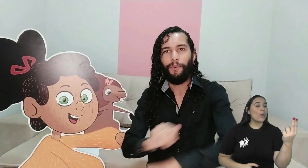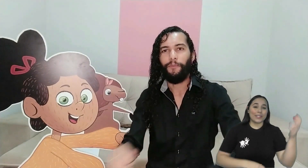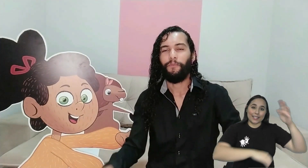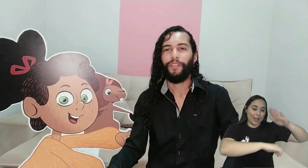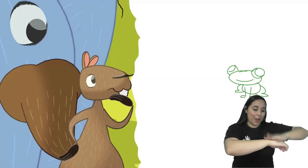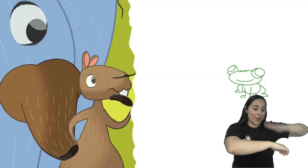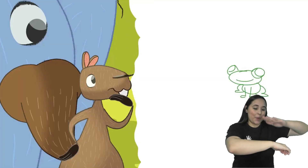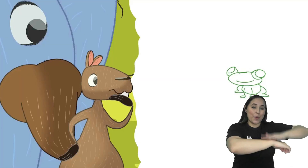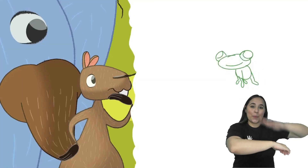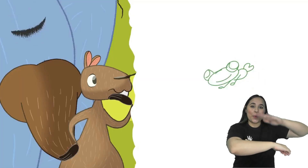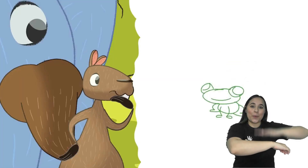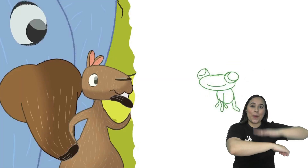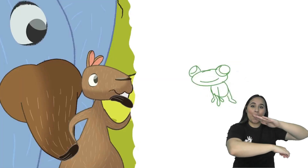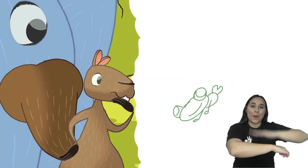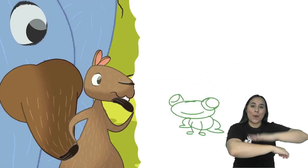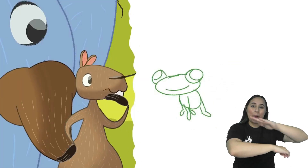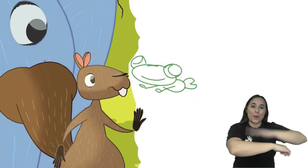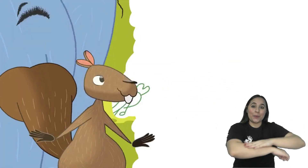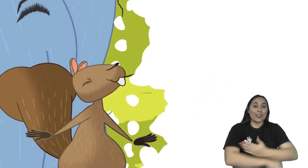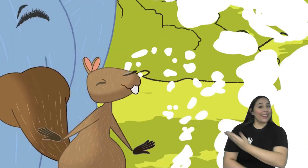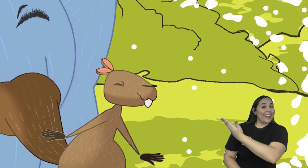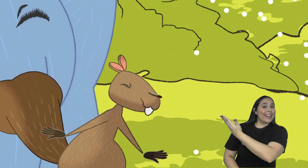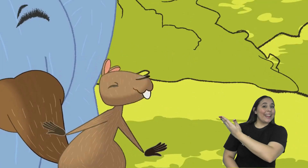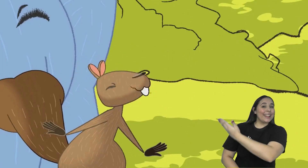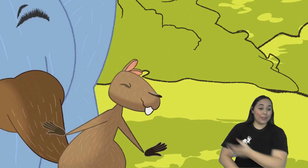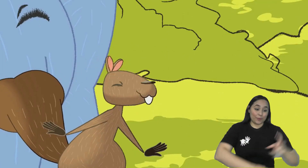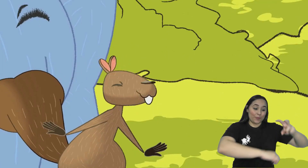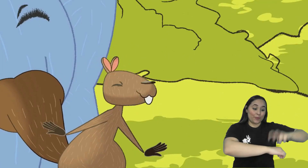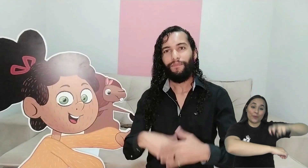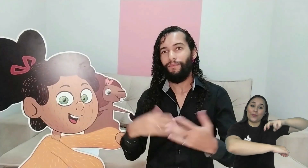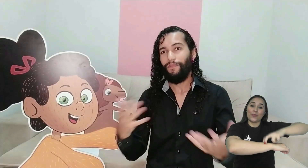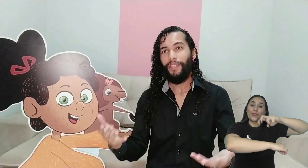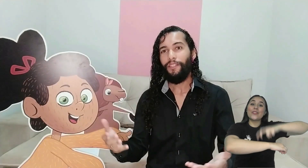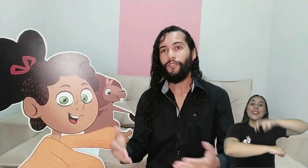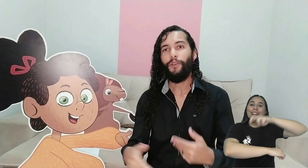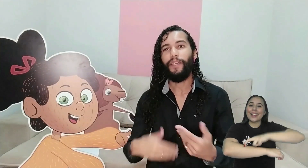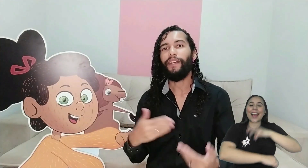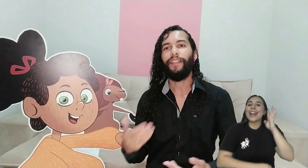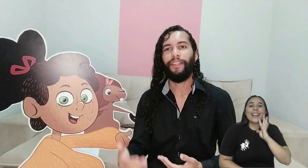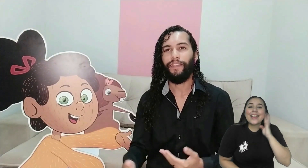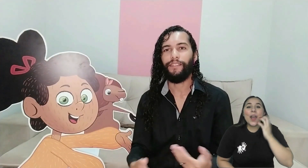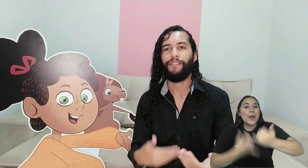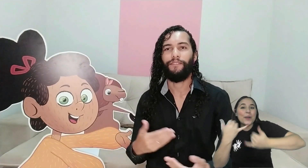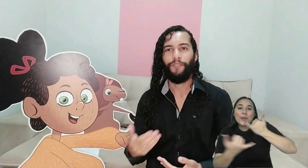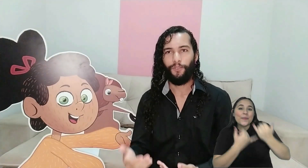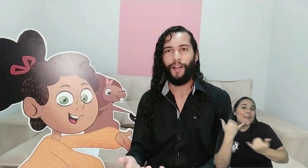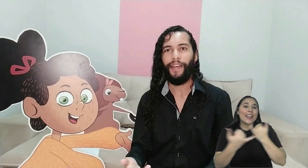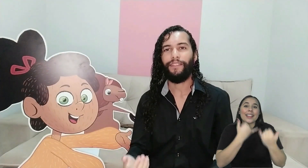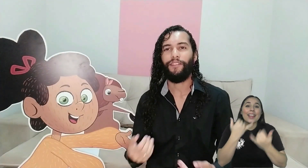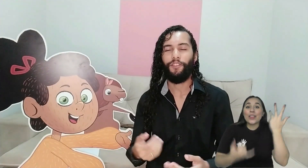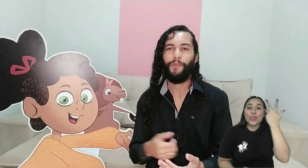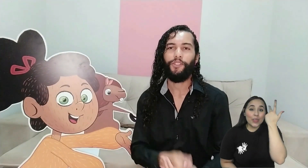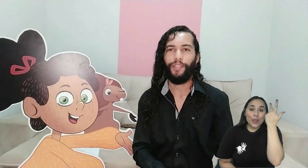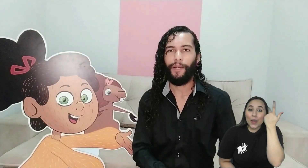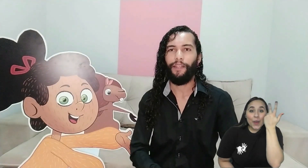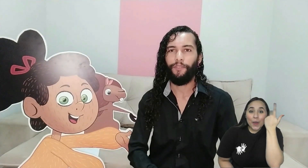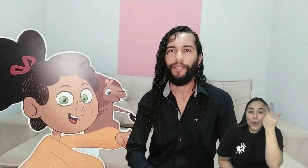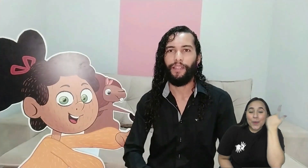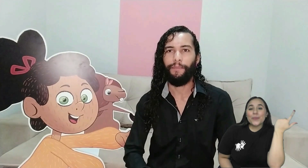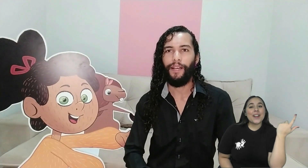sapo, a gente pode fazer o sapo pulando na tela. E isso são brincadeiras visuais que a gente pode trabalhar no desenho